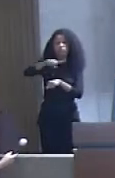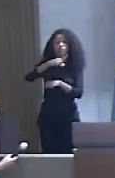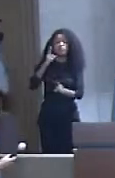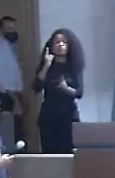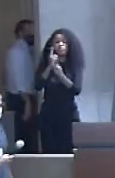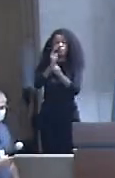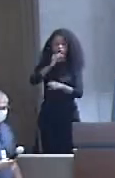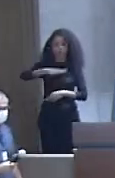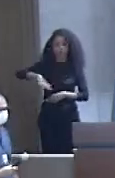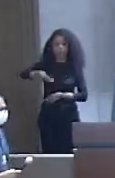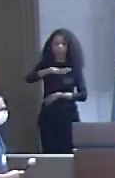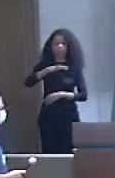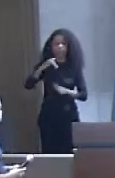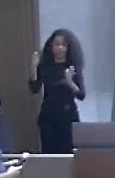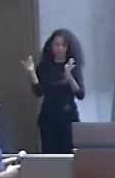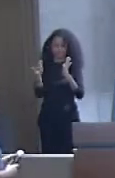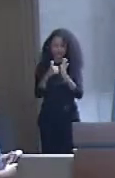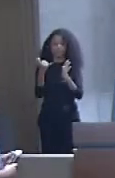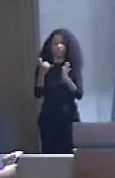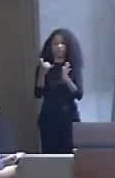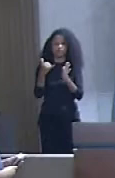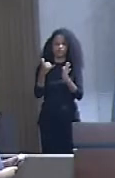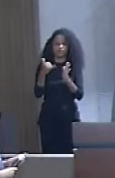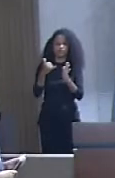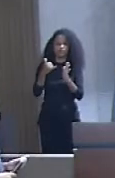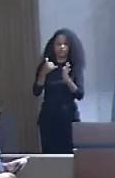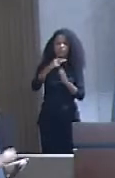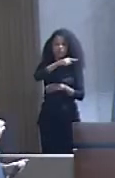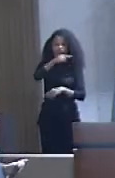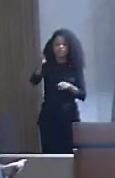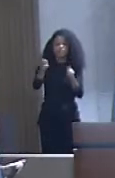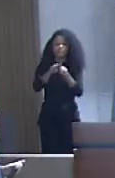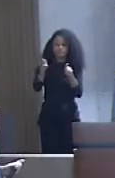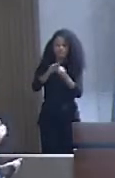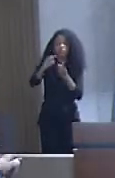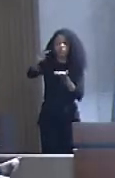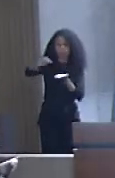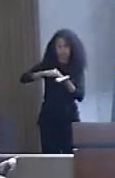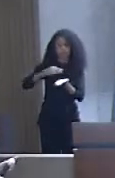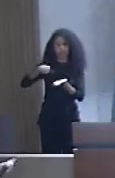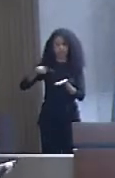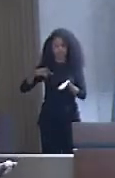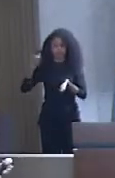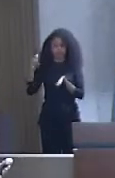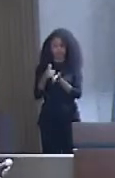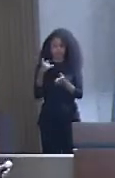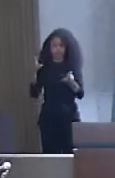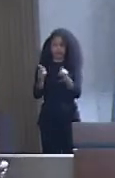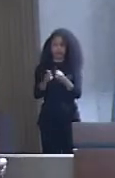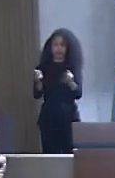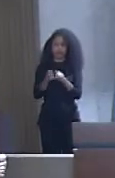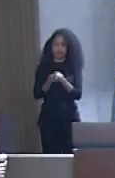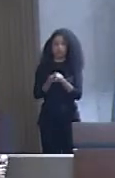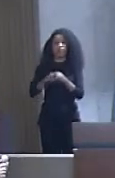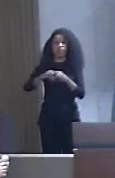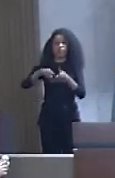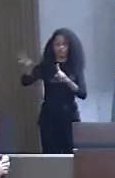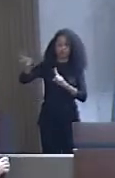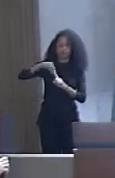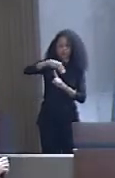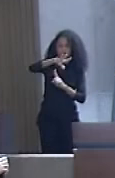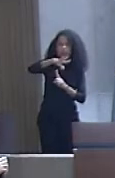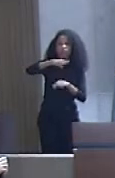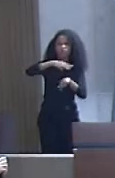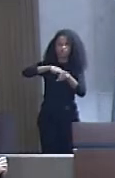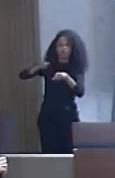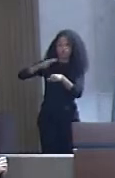Terra do Rei, se inscreva nele e manda de vocês para mim me inscrever, compartilhar com outros